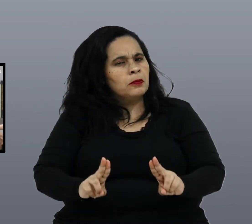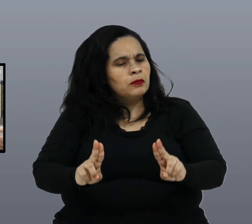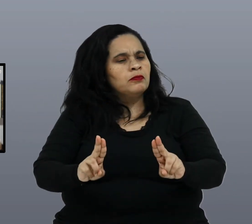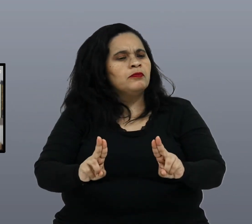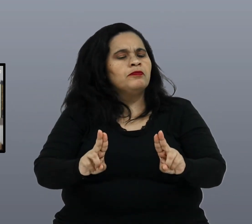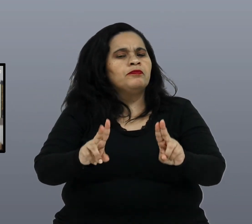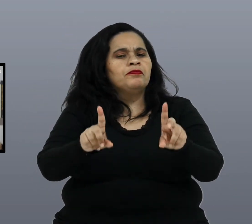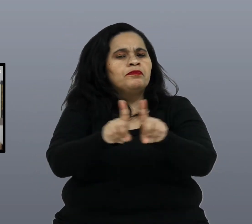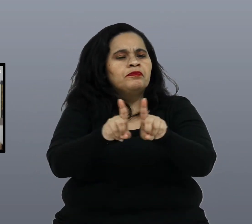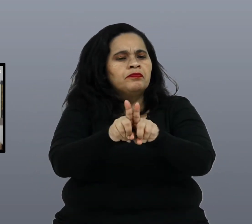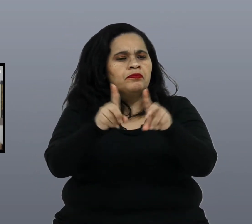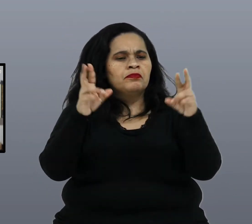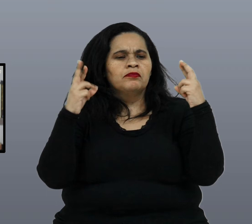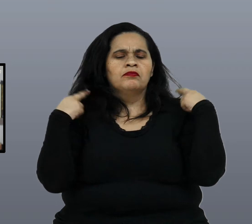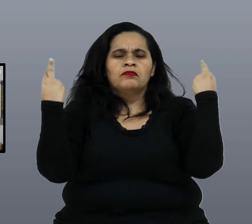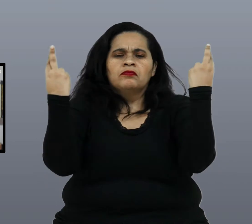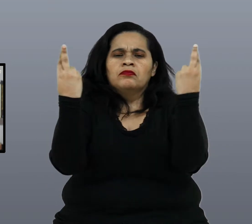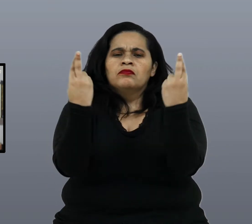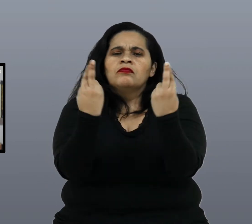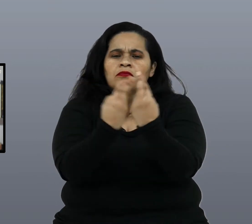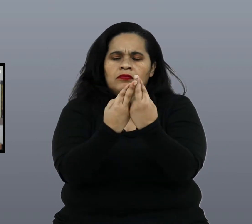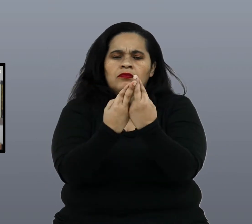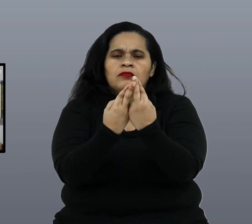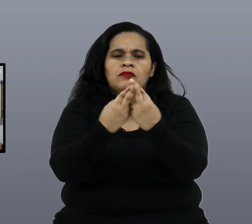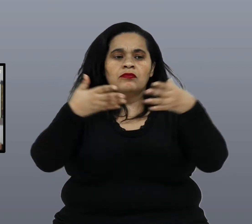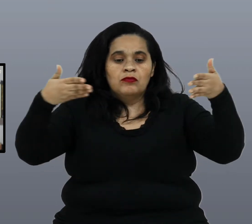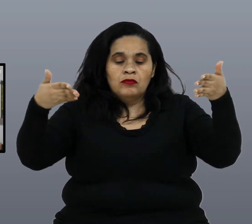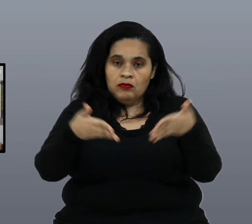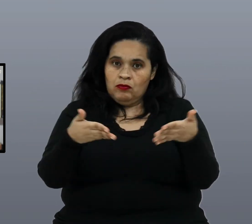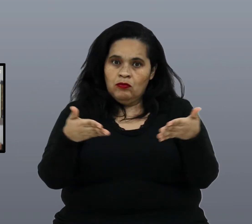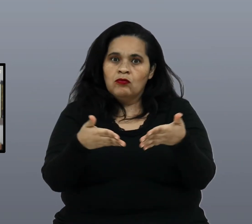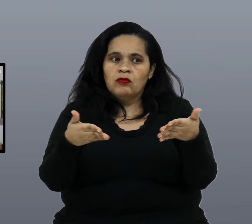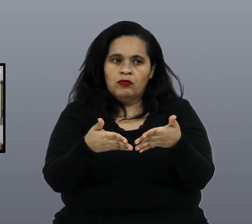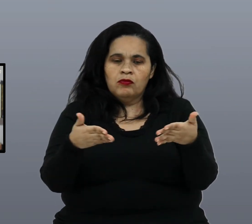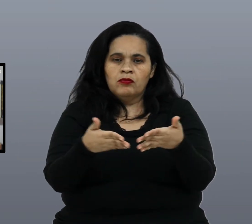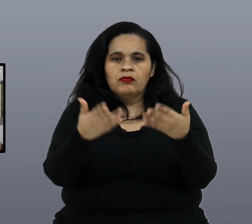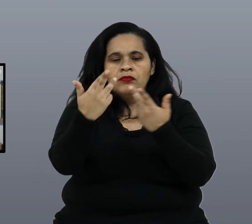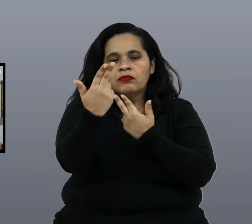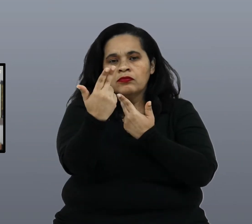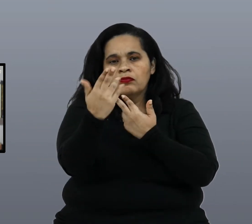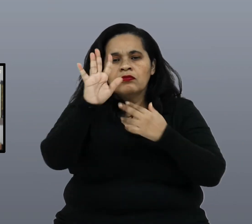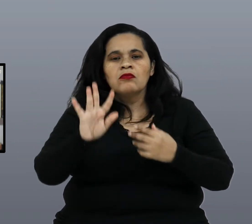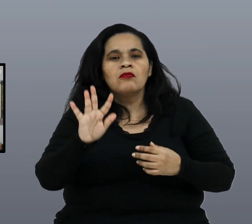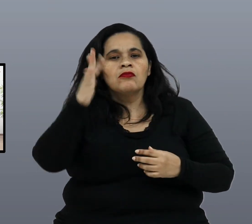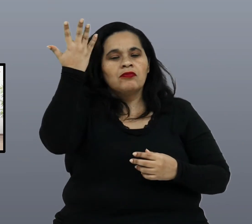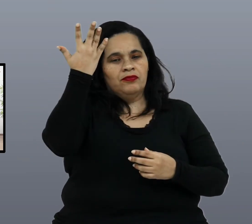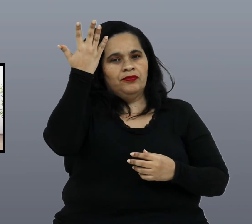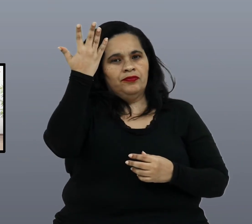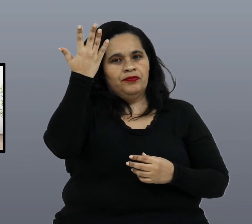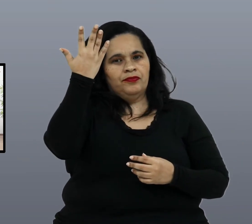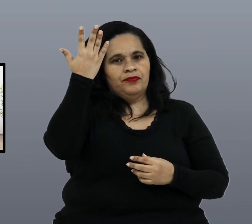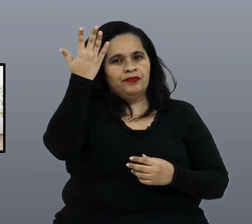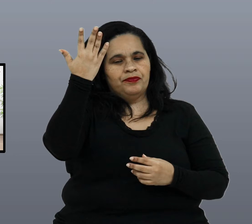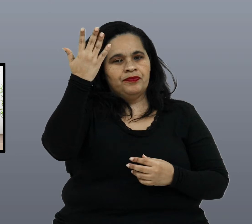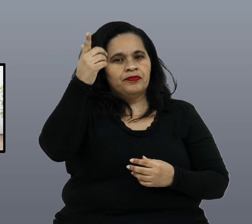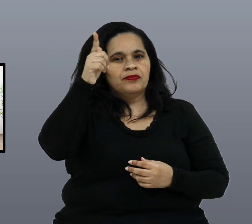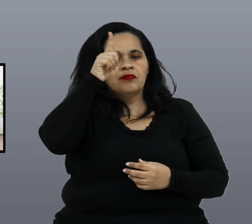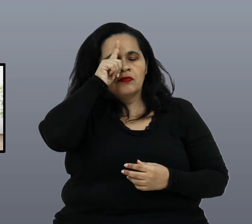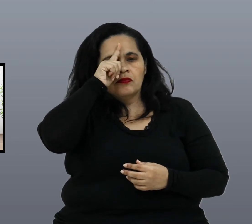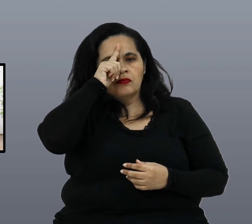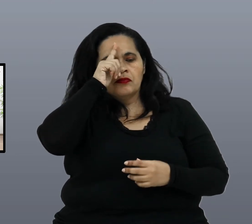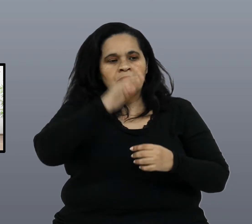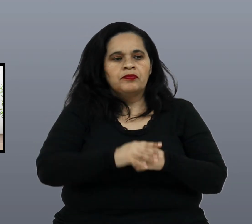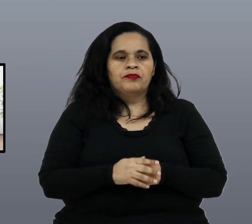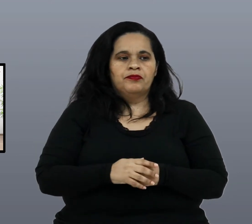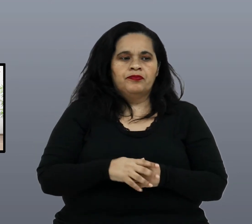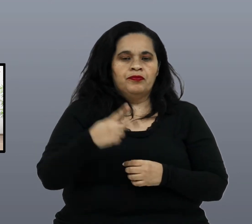o Império Medo-Persa, agora a mesma coisa aconteceria com o Império Grego. Você